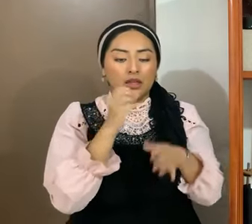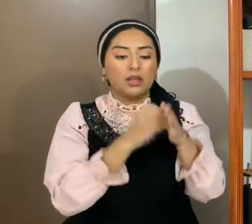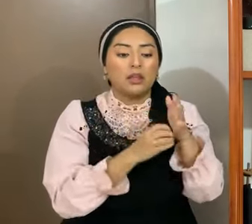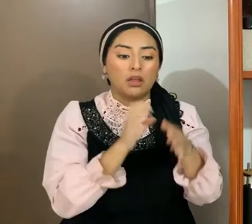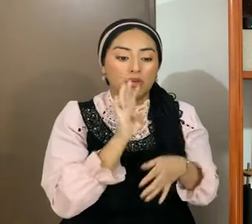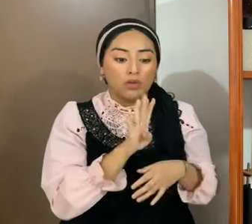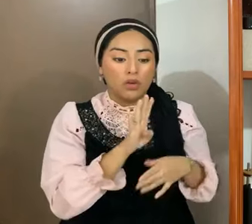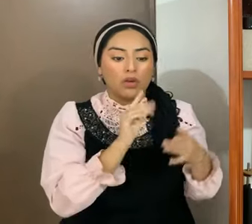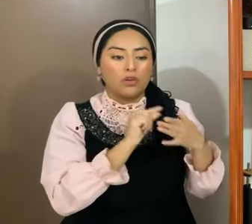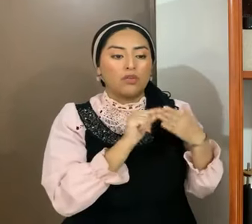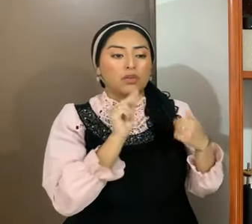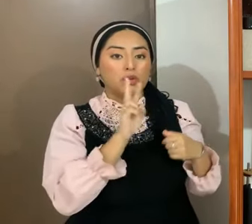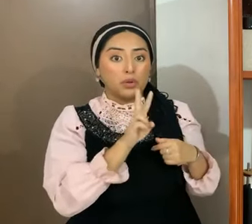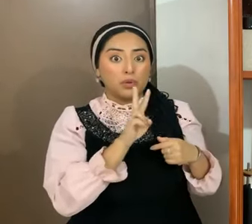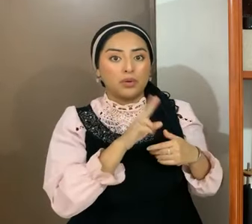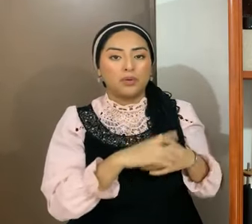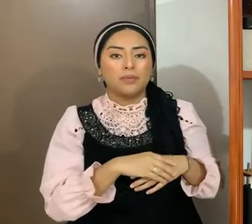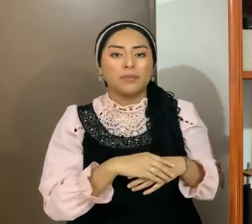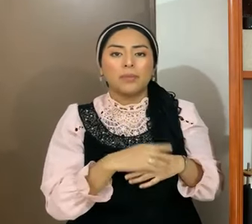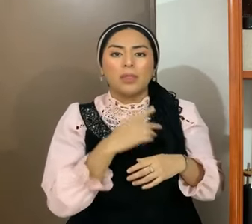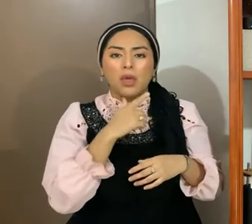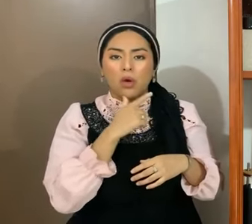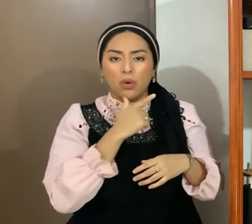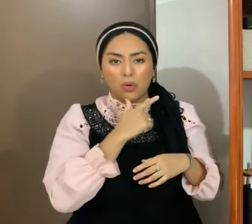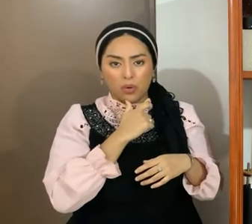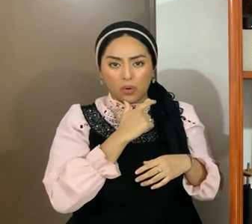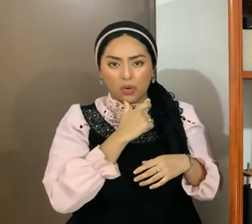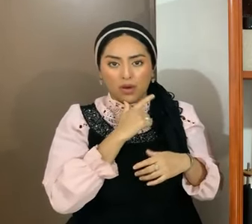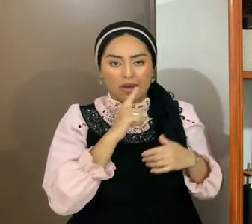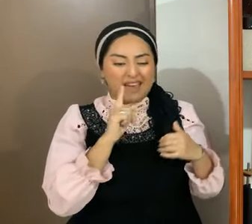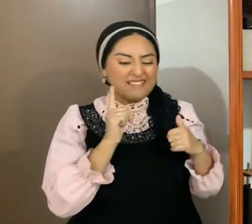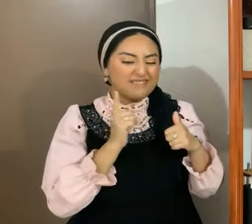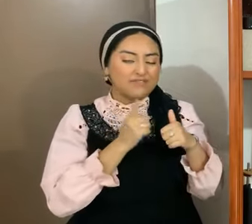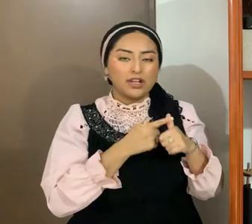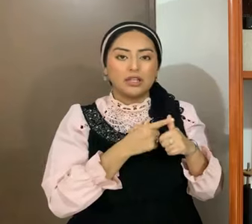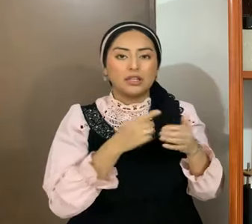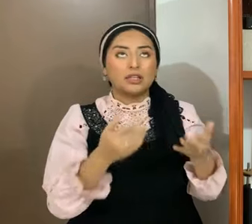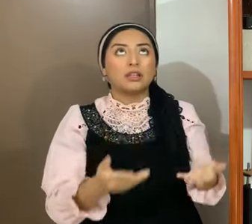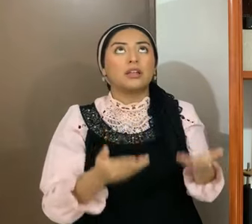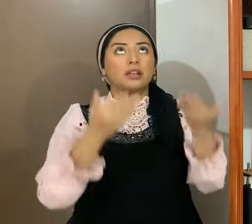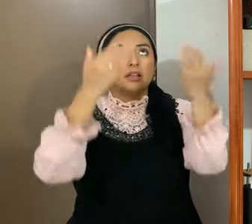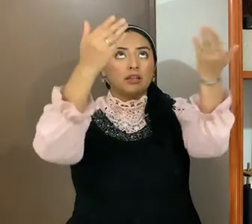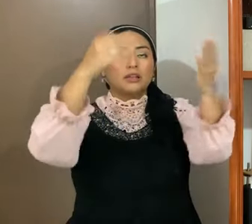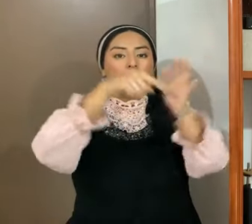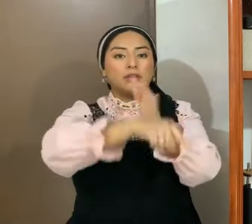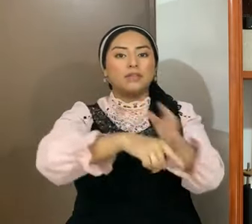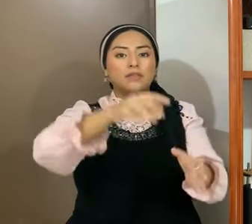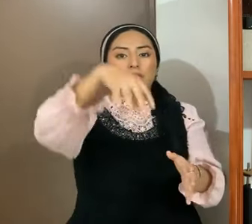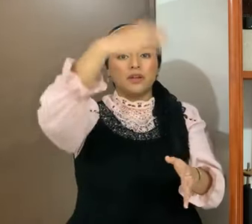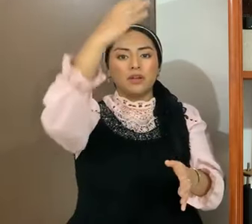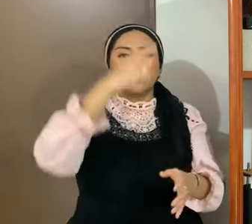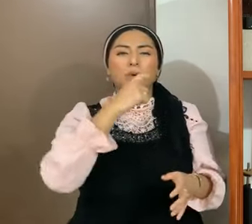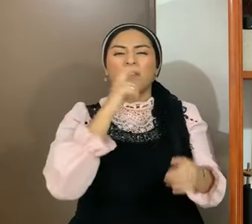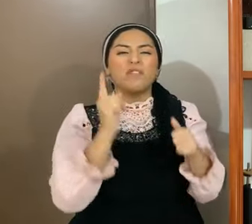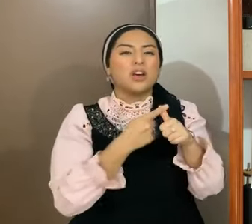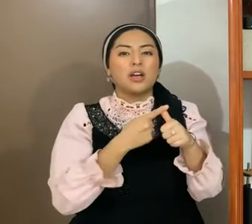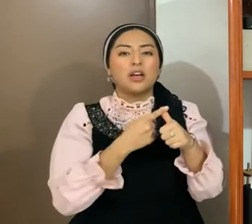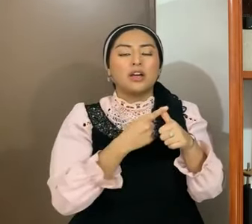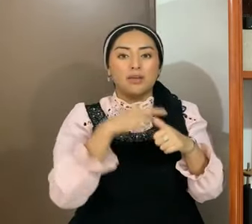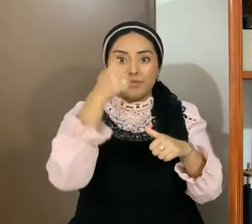en el verso 2. ¿Quién fue uno de los primeros en ofrecer sacrificios?